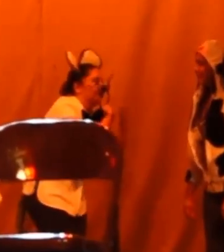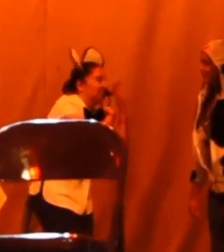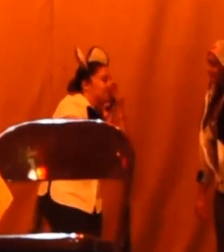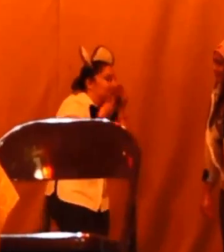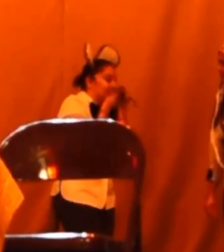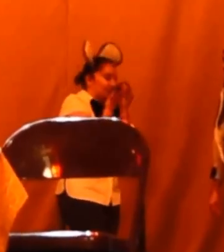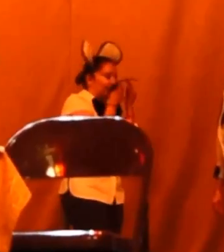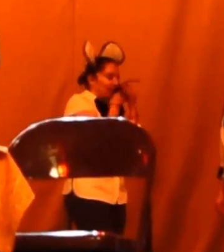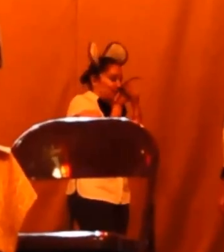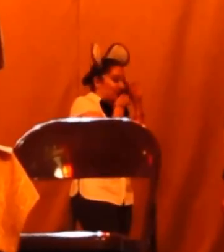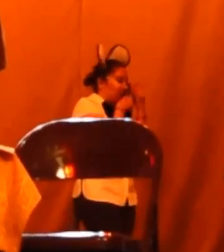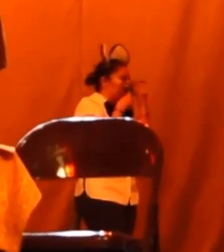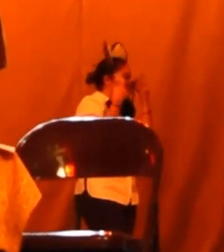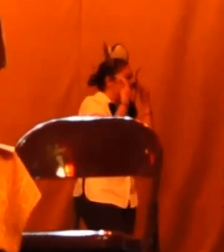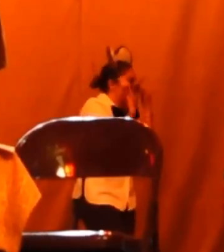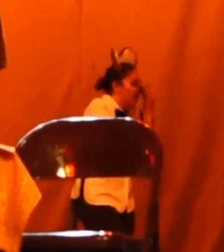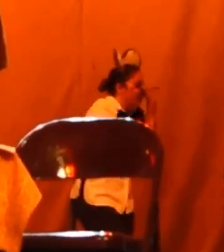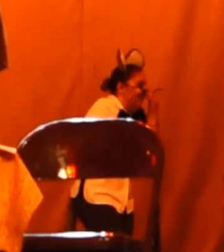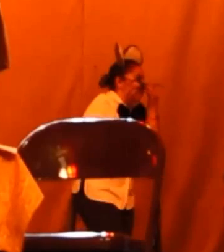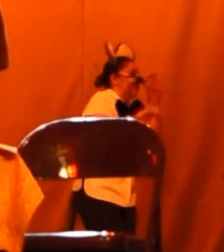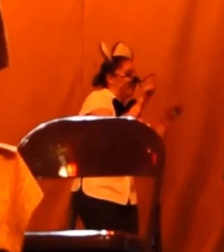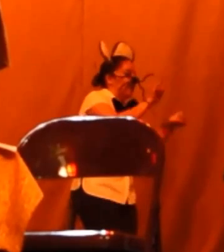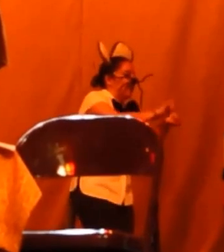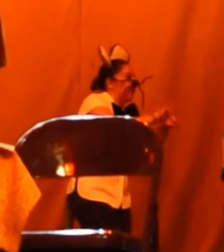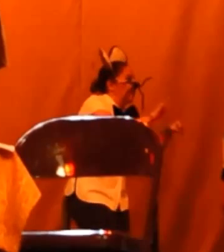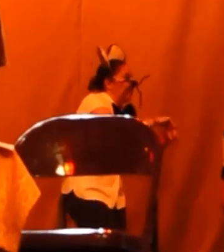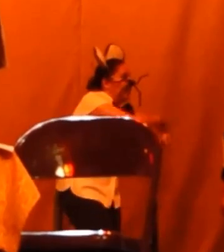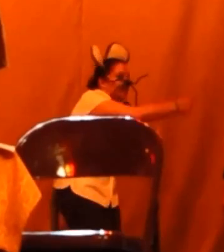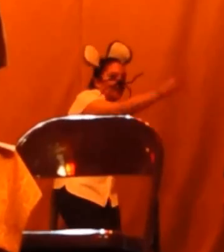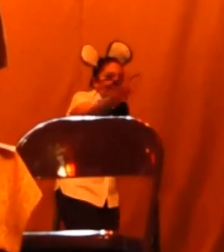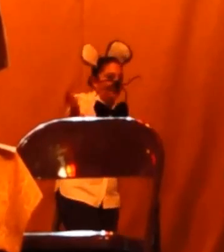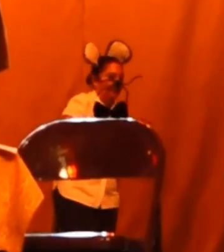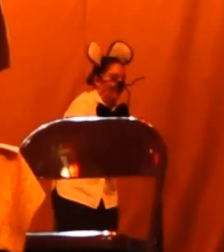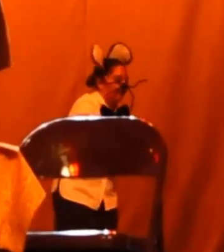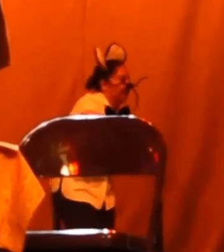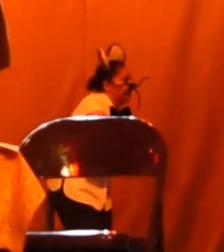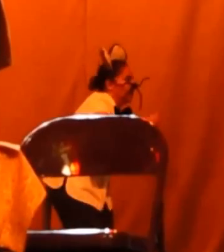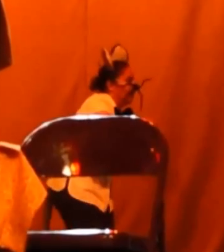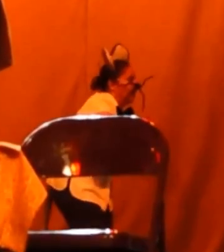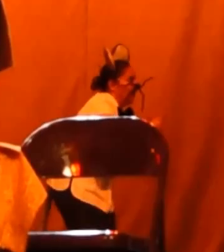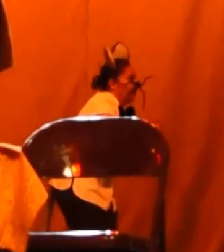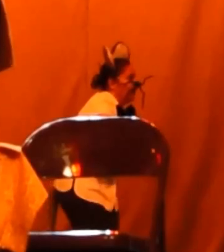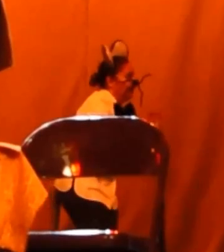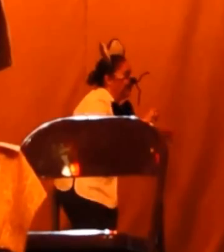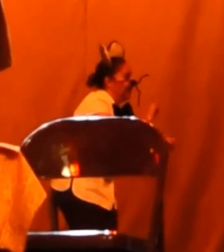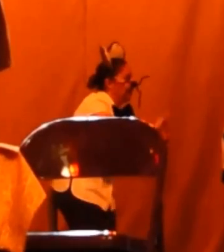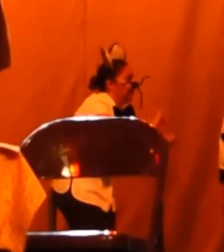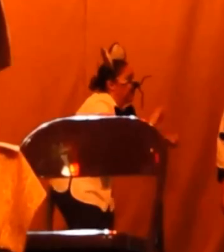en la casa han traído una trampa y ahora todos los animales corremos peligro.